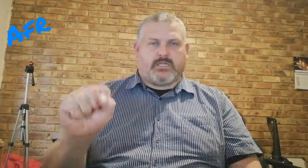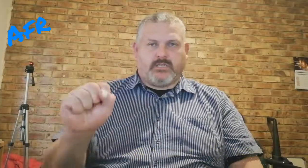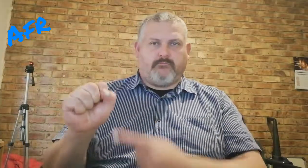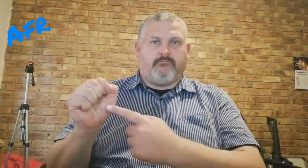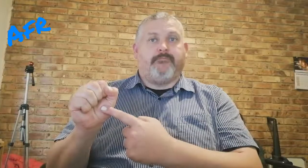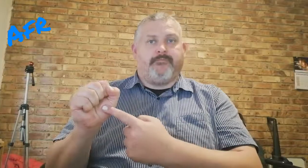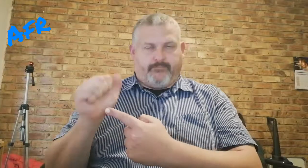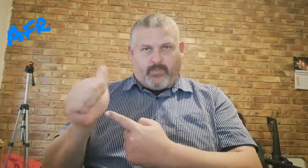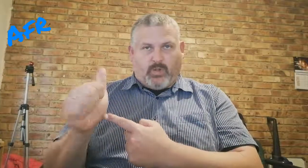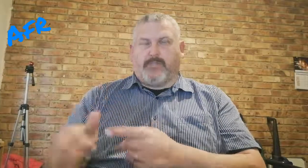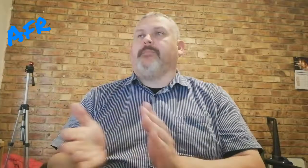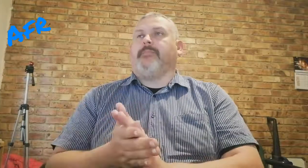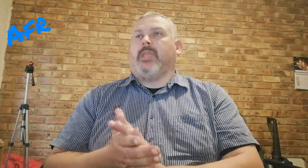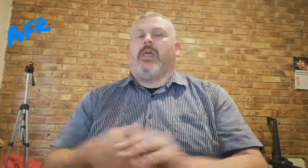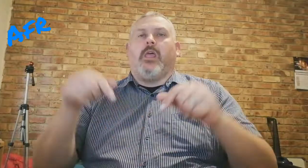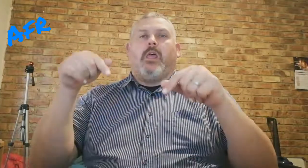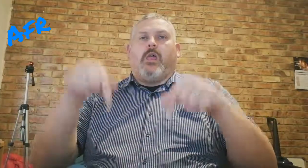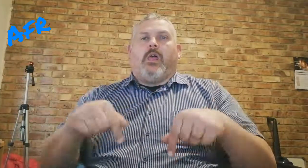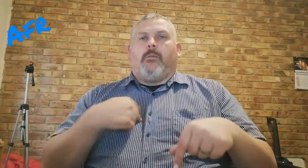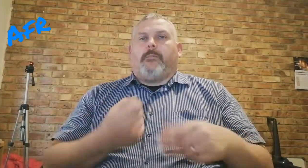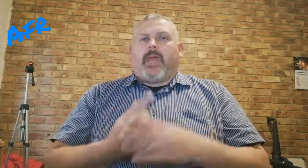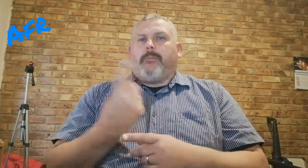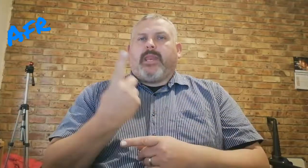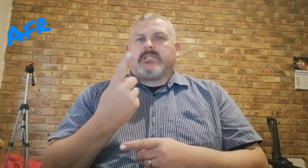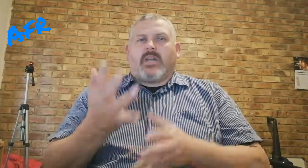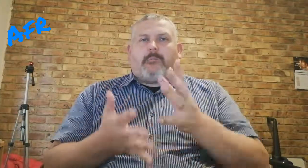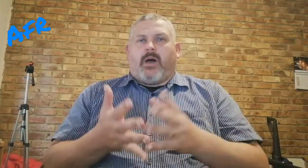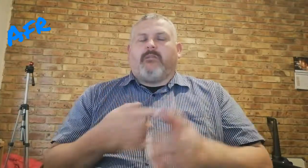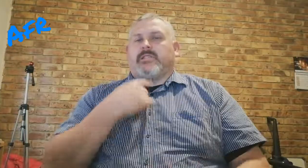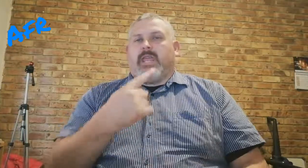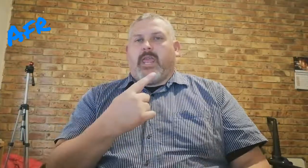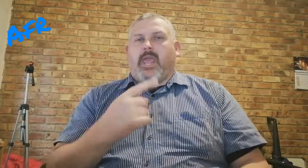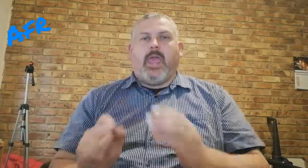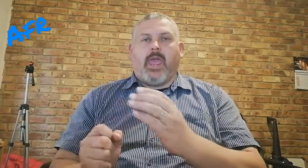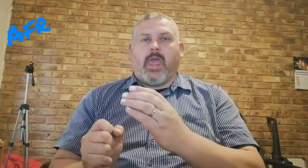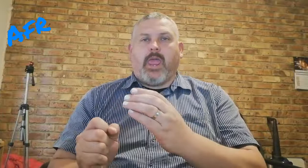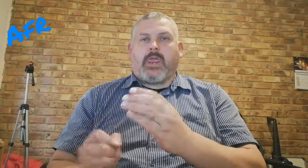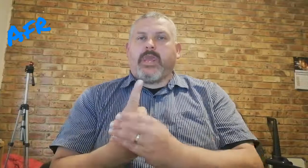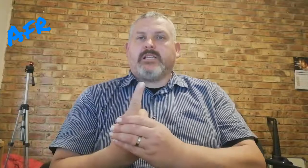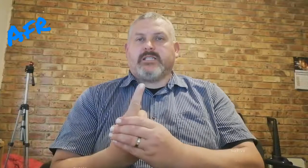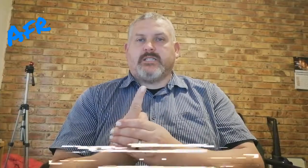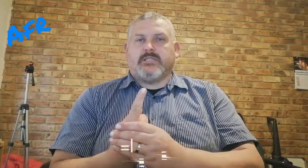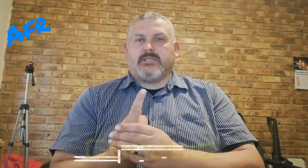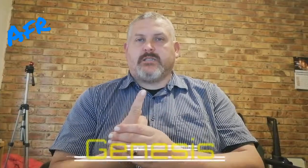Mozes. Oké. Okay. Ik begin met het eerste gebaar. Het zei Genesis.